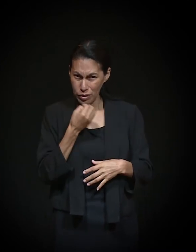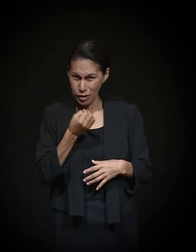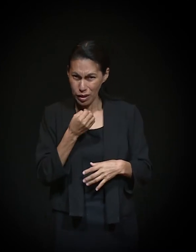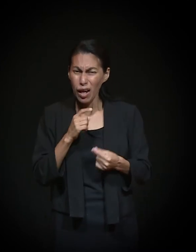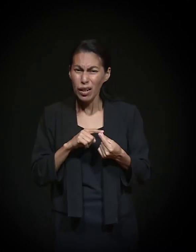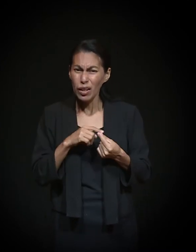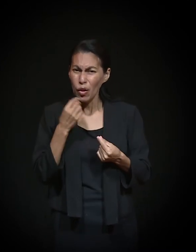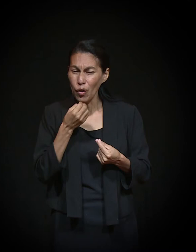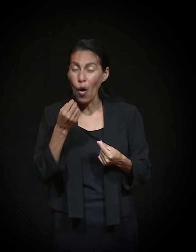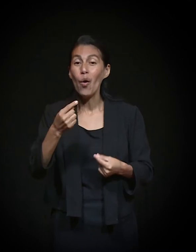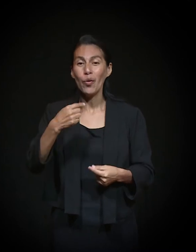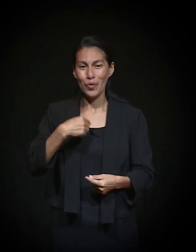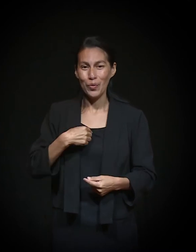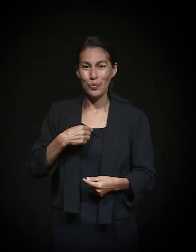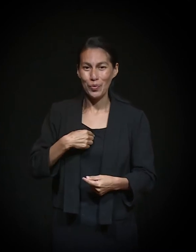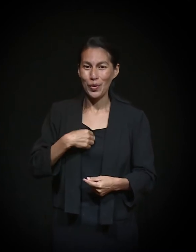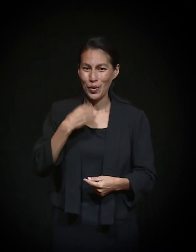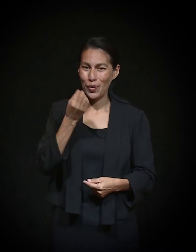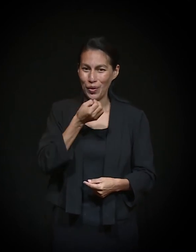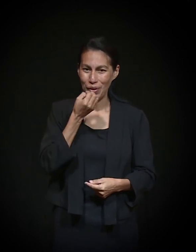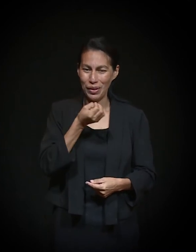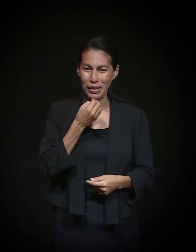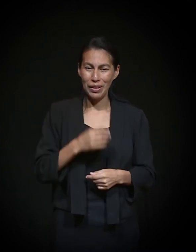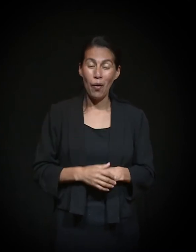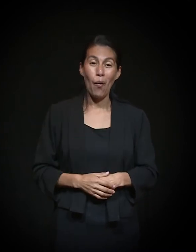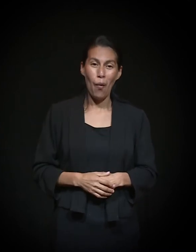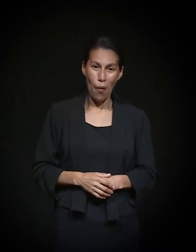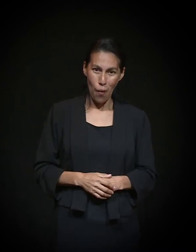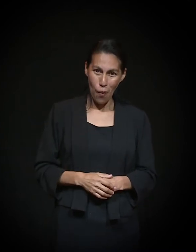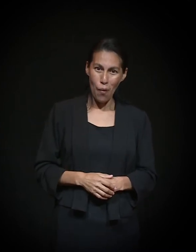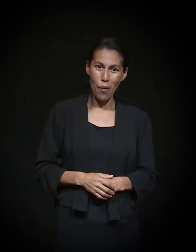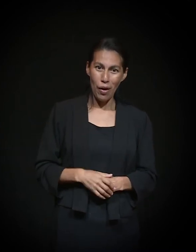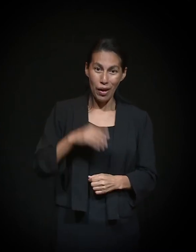¿Y qué hora es esta semana? Yo oré.